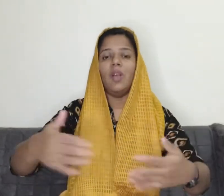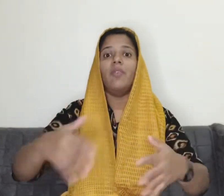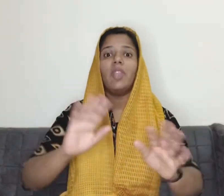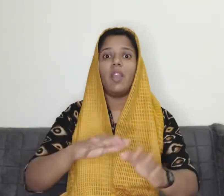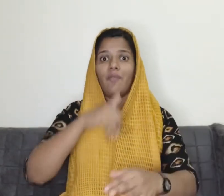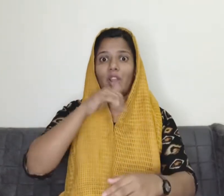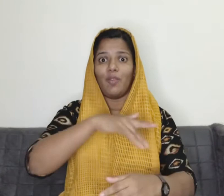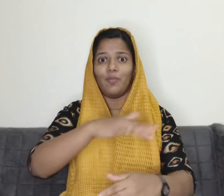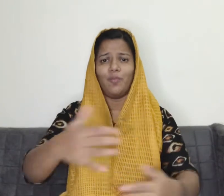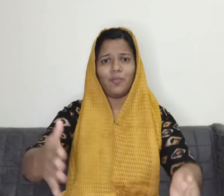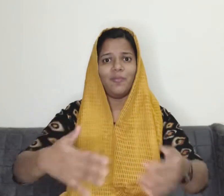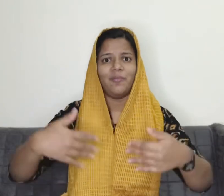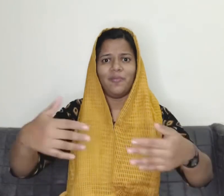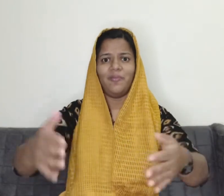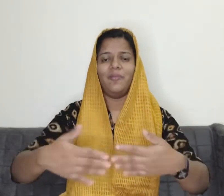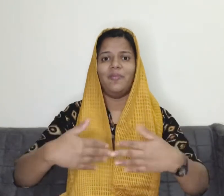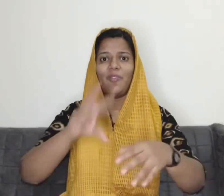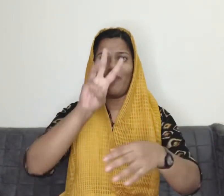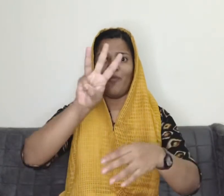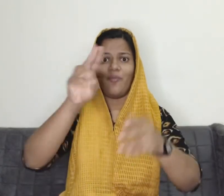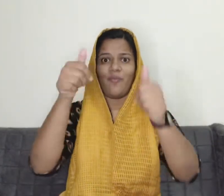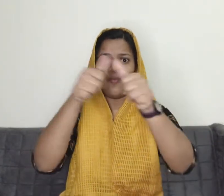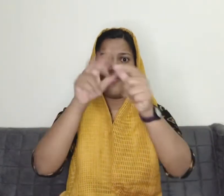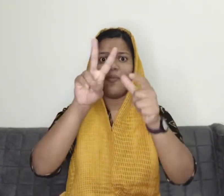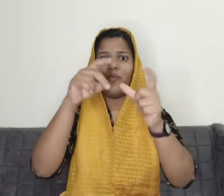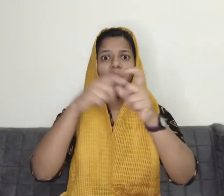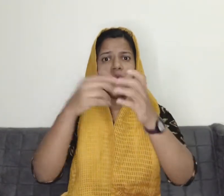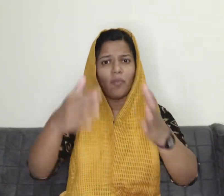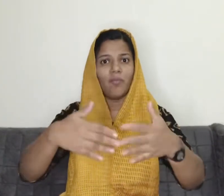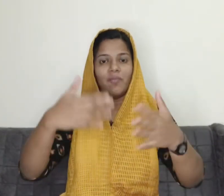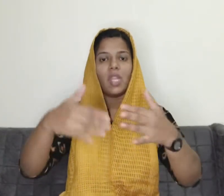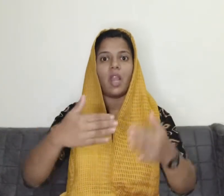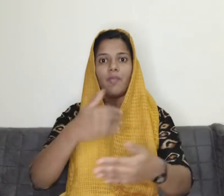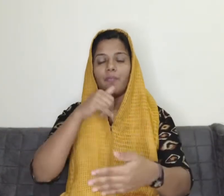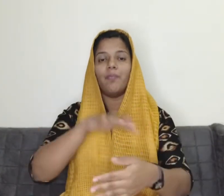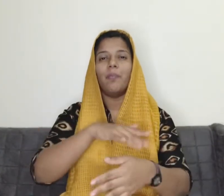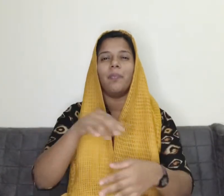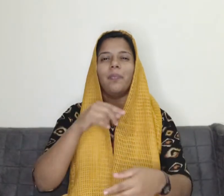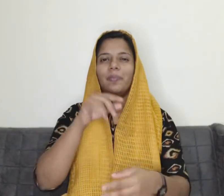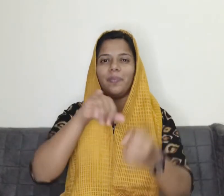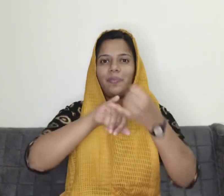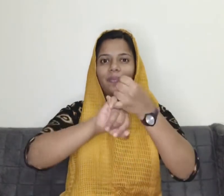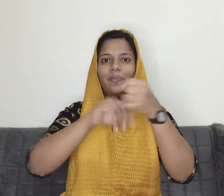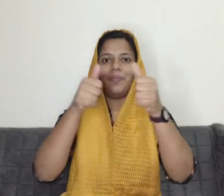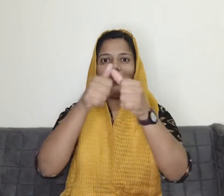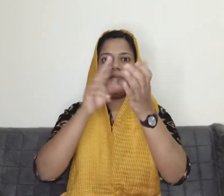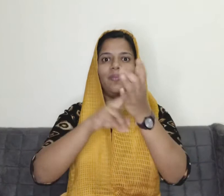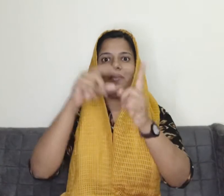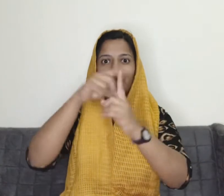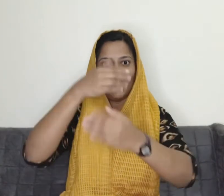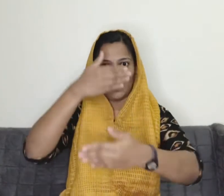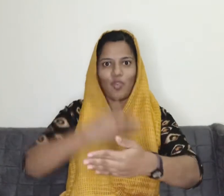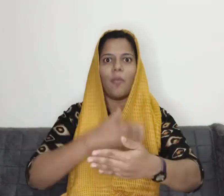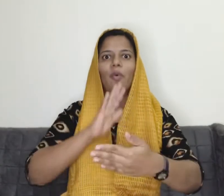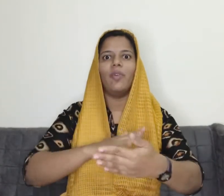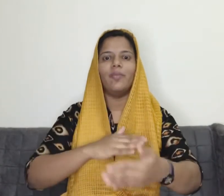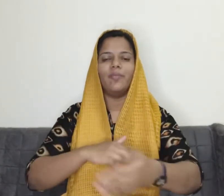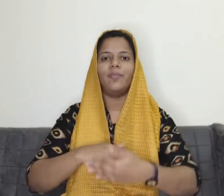അലച്ചാലും എന്നാക്കെ ചെയ്താലും ഈ അതിർ കവിഞ്ഞു വരുവാൻ സാധിക്കത്തില്ല. കാരണം കർത്താവ് അവിടെ വെച്ചിരിക്കുന്ന അതിരാണ്. കർത്താവ്